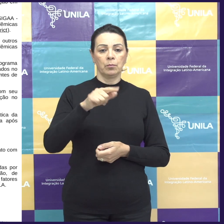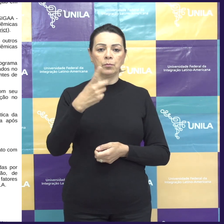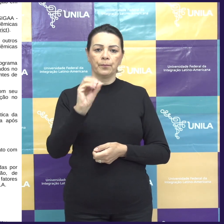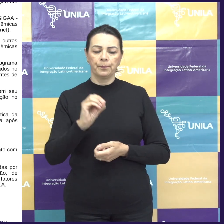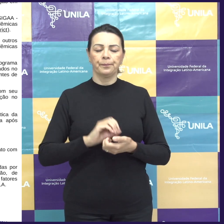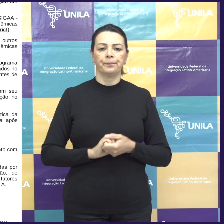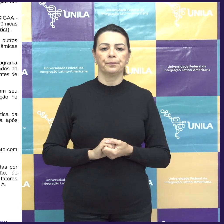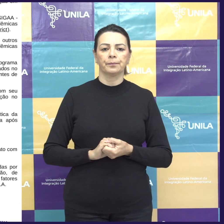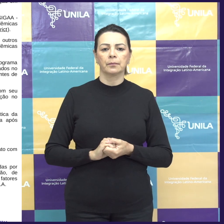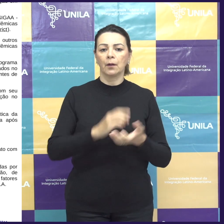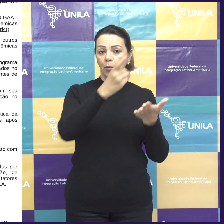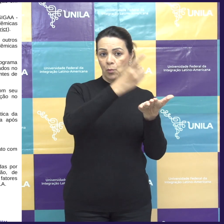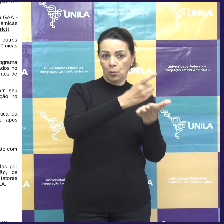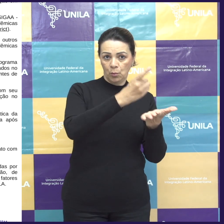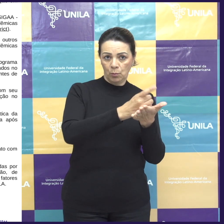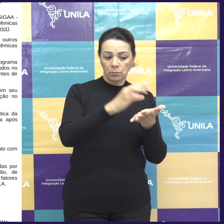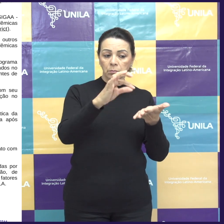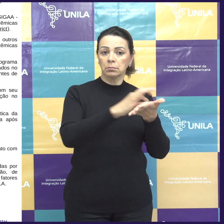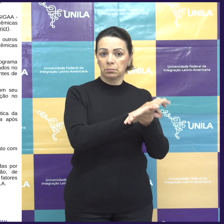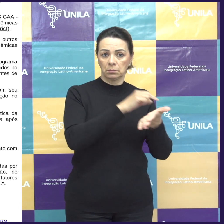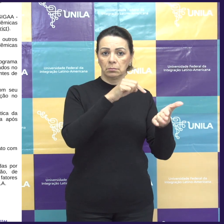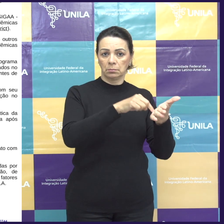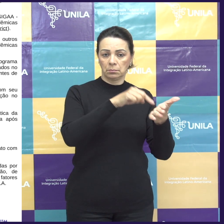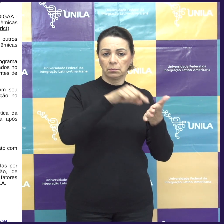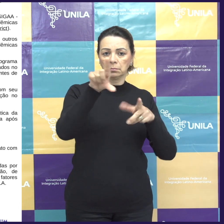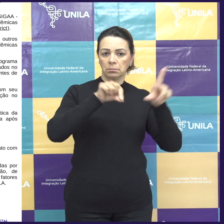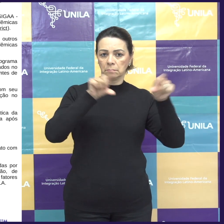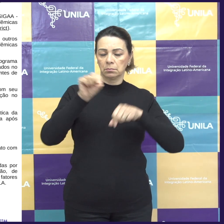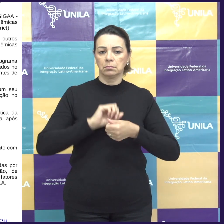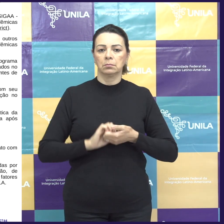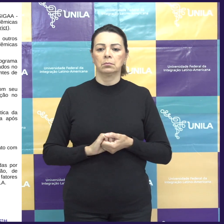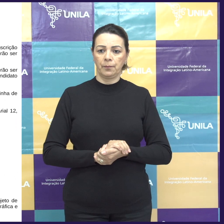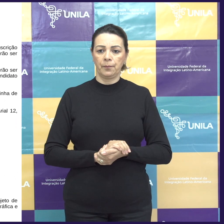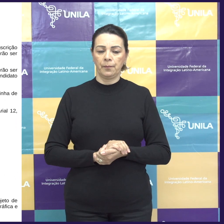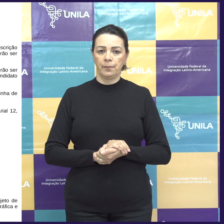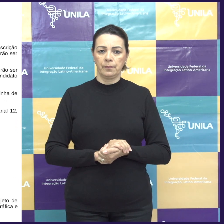4.10. Dos documentos para a inscrição no processo seletivo.